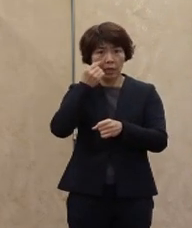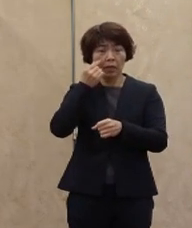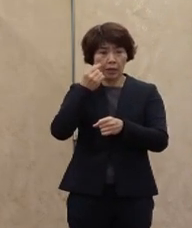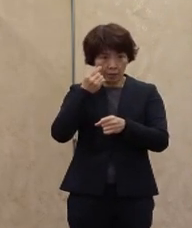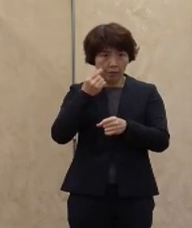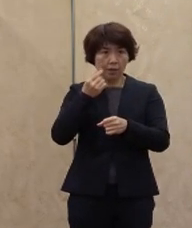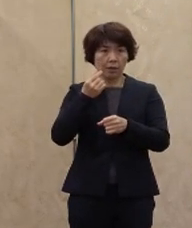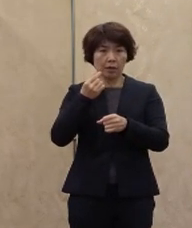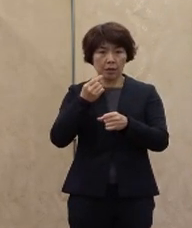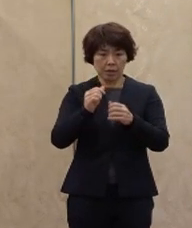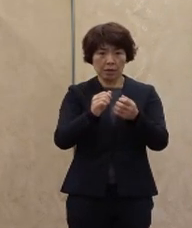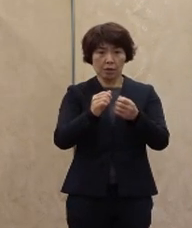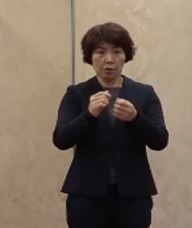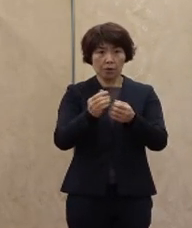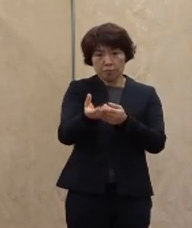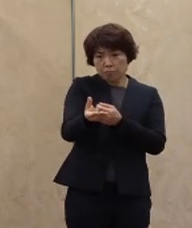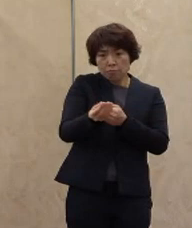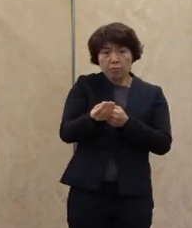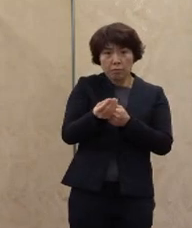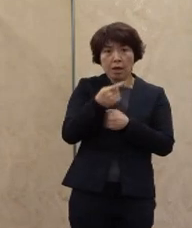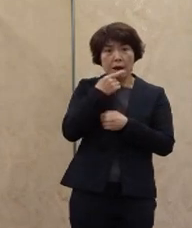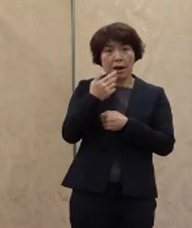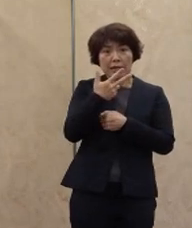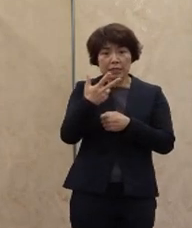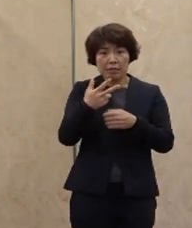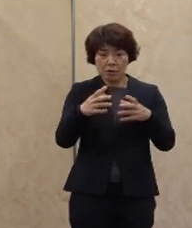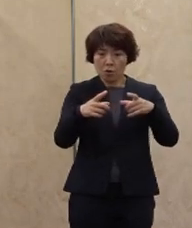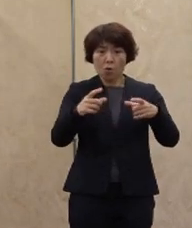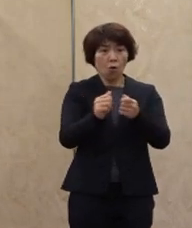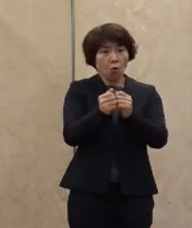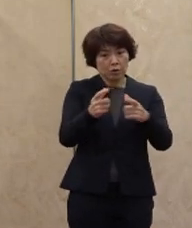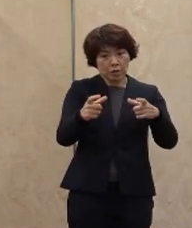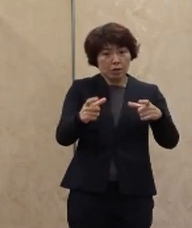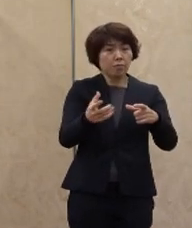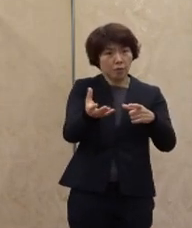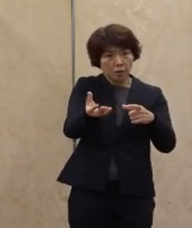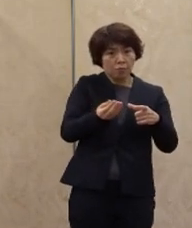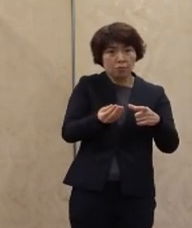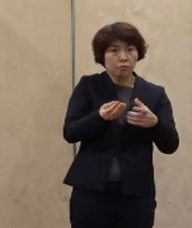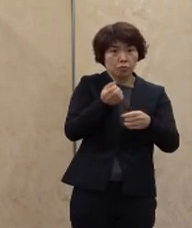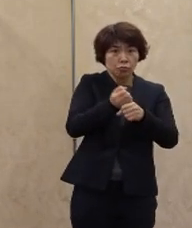箱物は記載を起こせますけども、赤字国債みたいなのは我々制度としてありませんから、